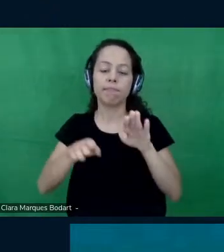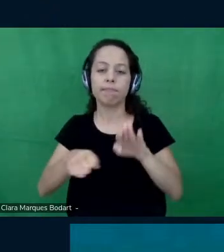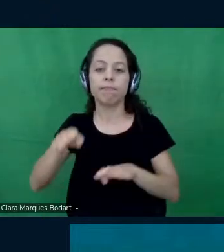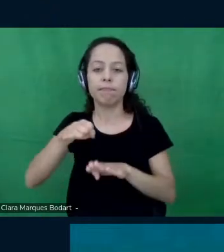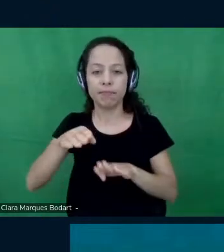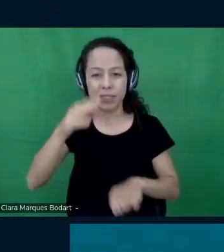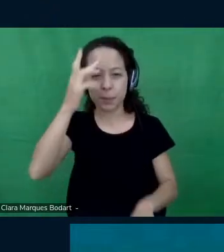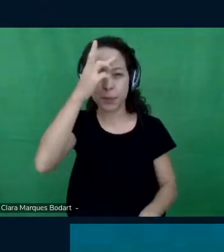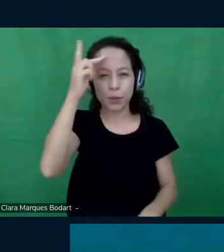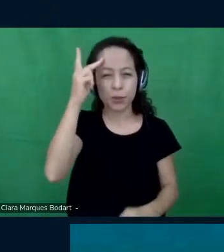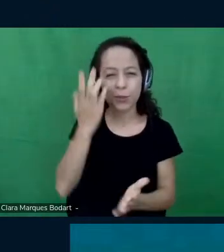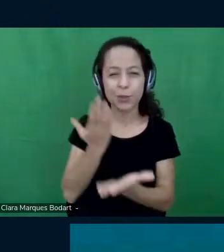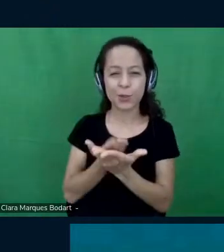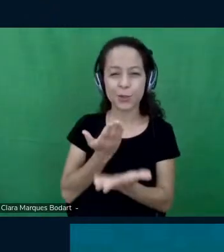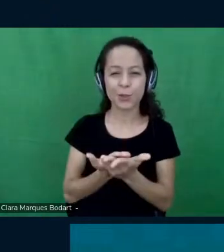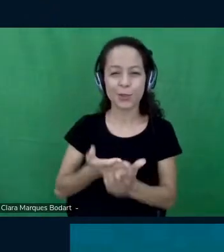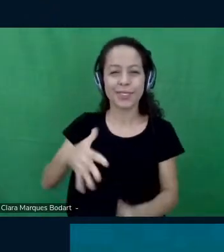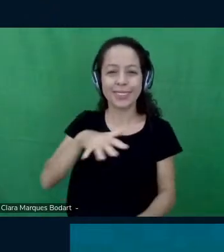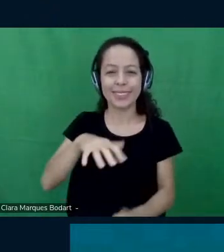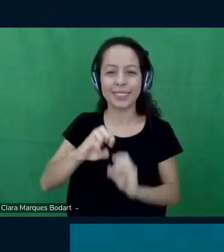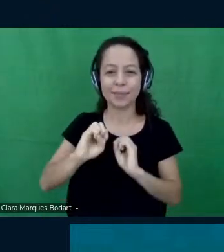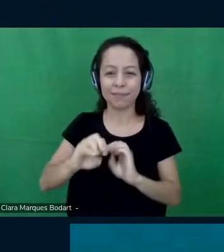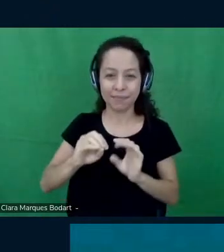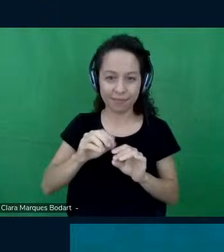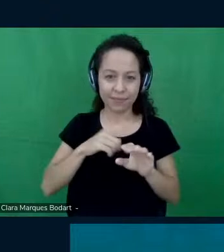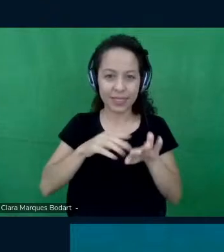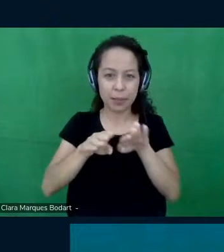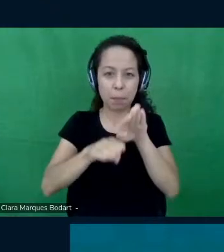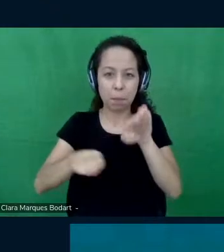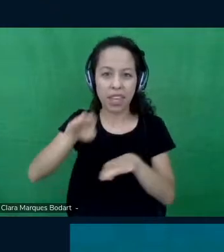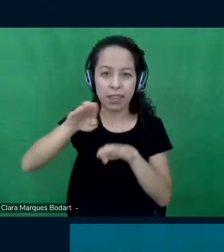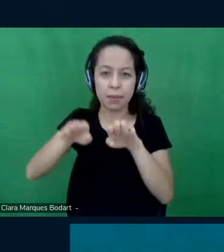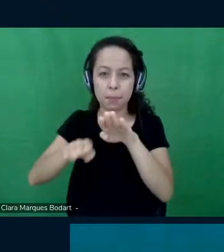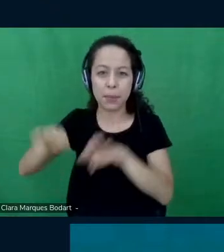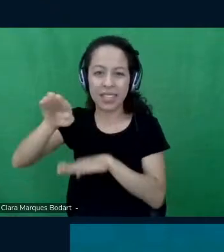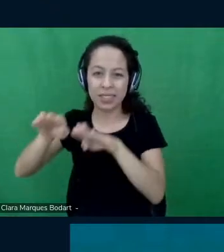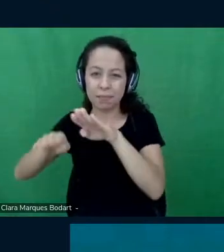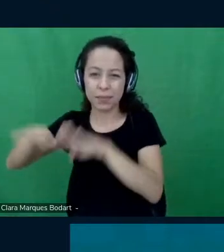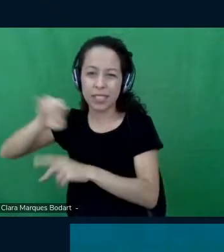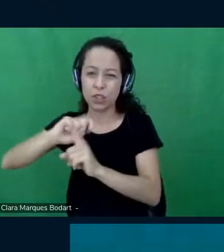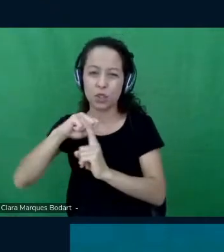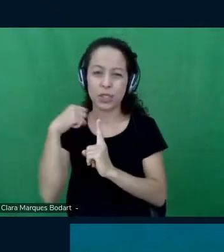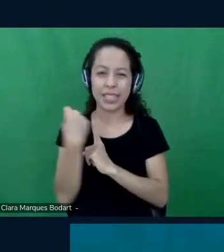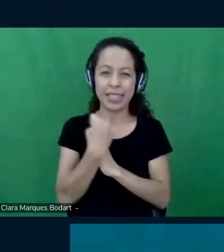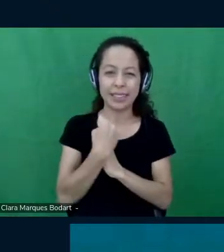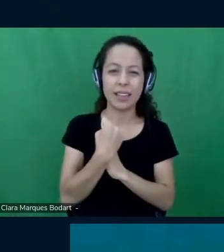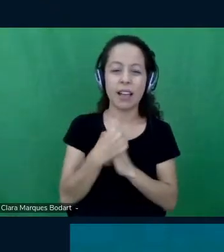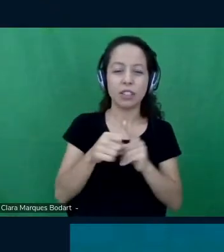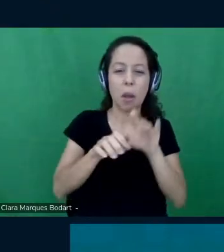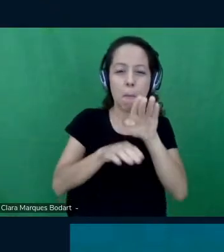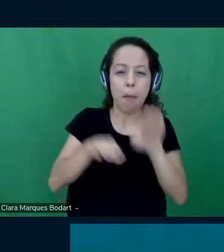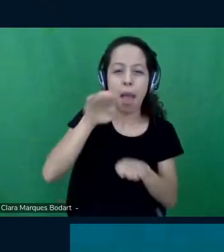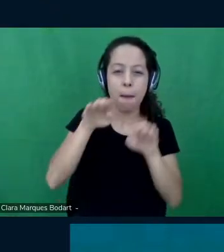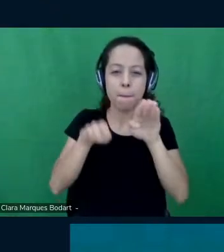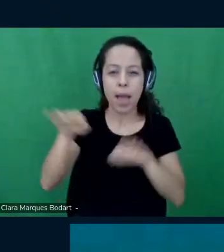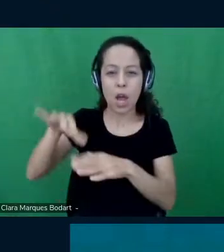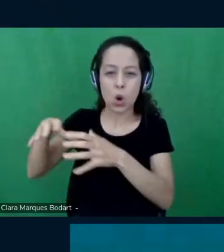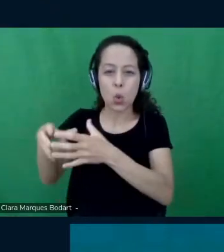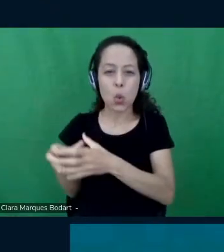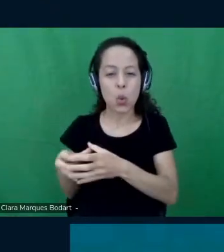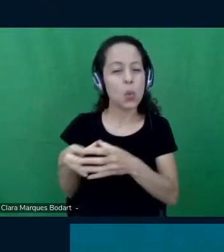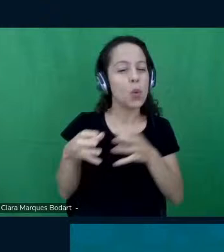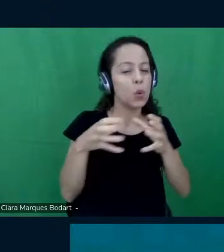estuda educação, né, as desigualdades sociais que acabam marcando o